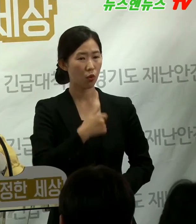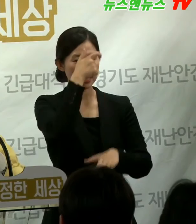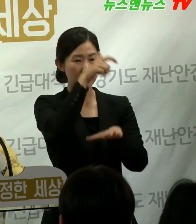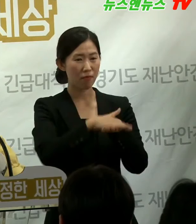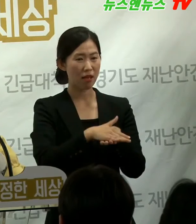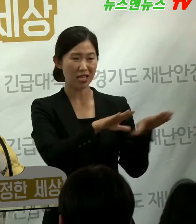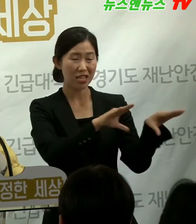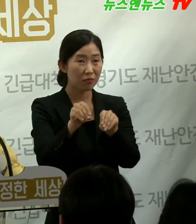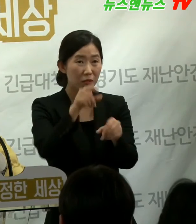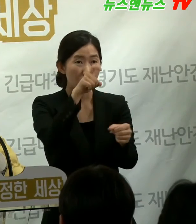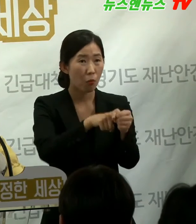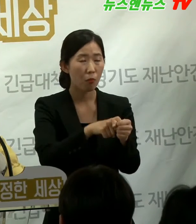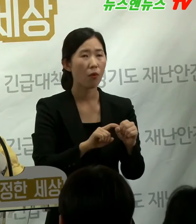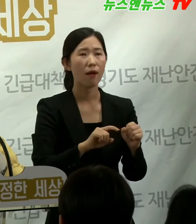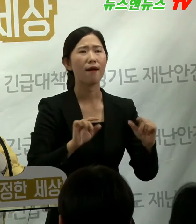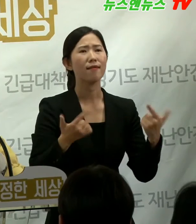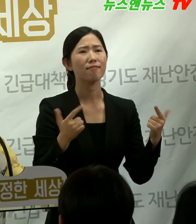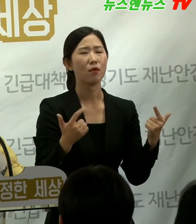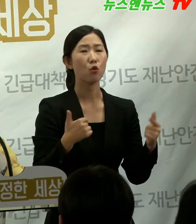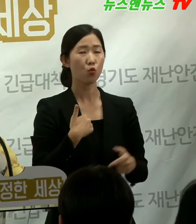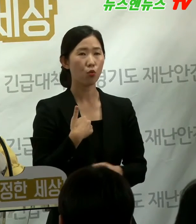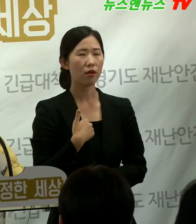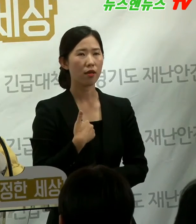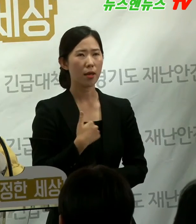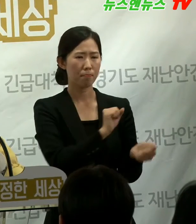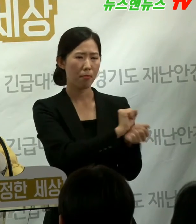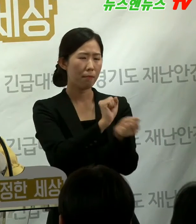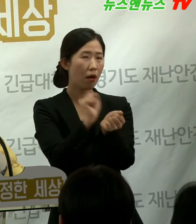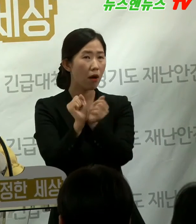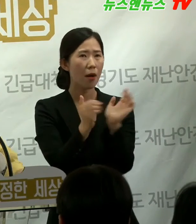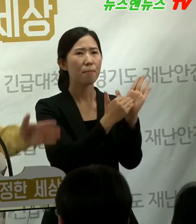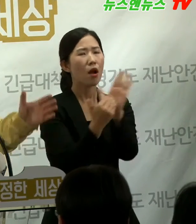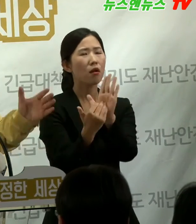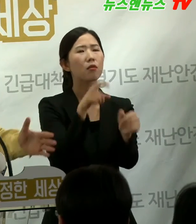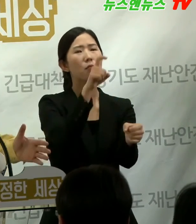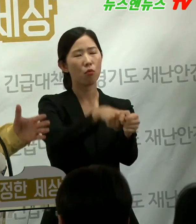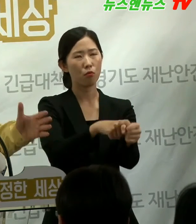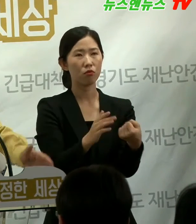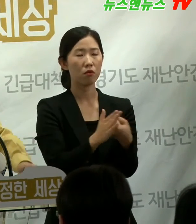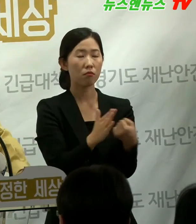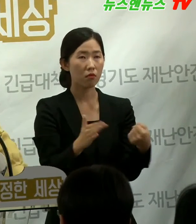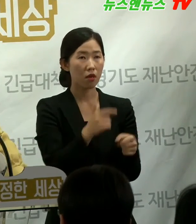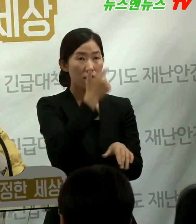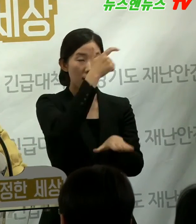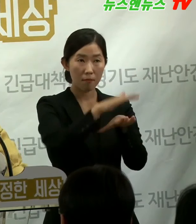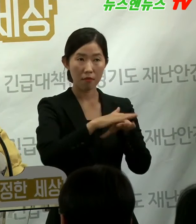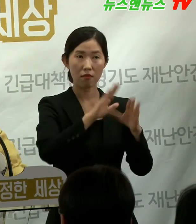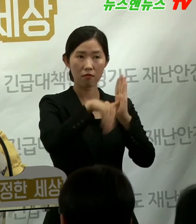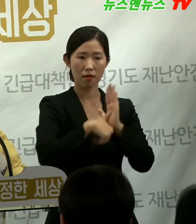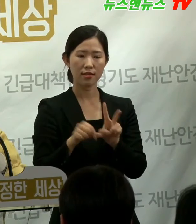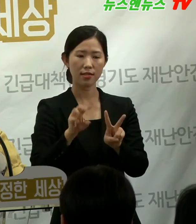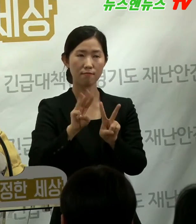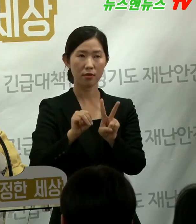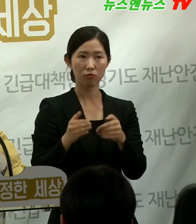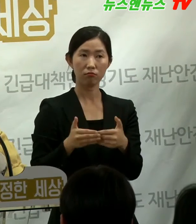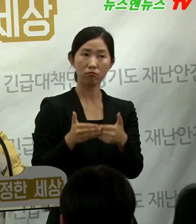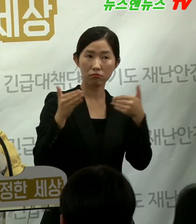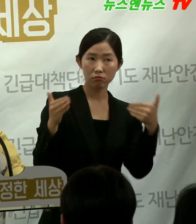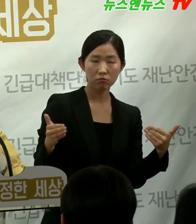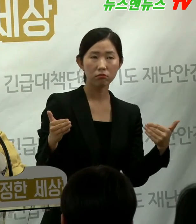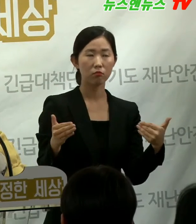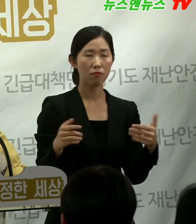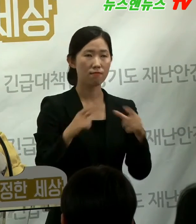아니니까 방역을 하는 게 목표지. 그렇기 때문에 그런 합리적인 정도라면 한 2m 방역 유지하고 이렇게 한다면 실제 다른